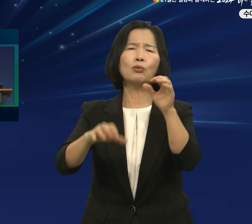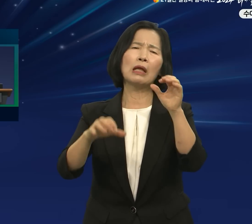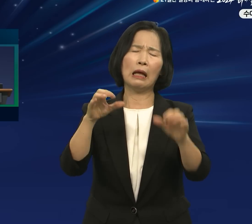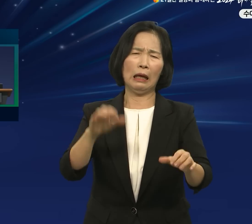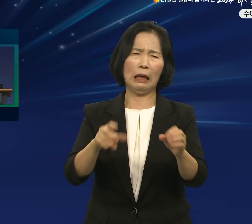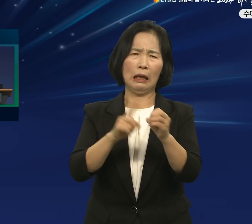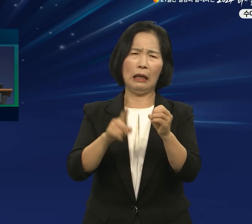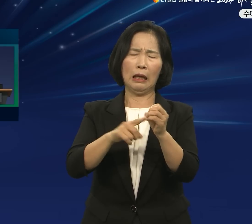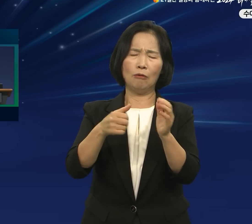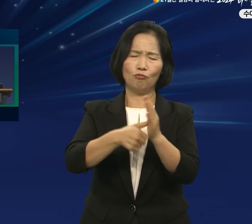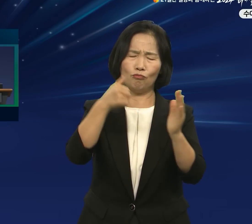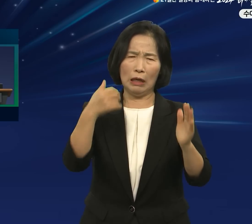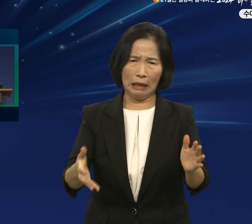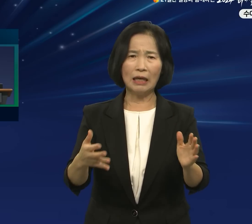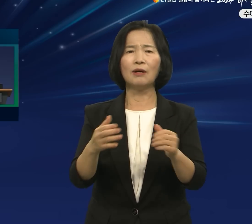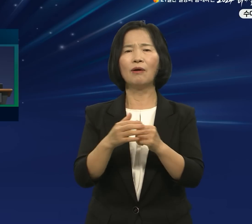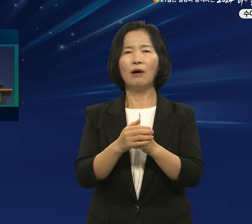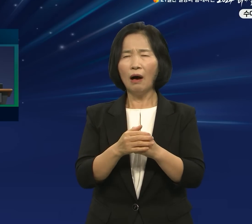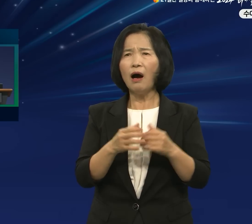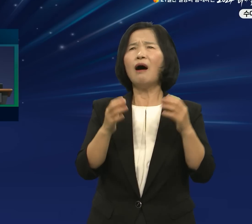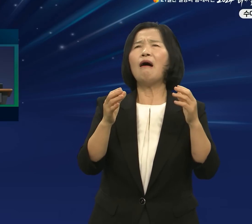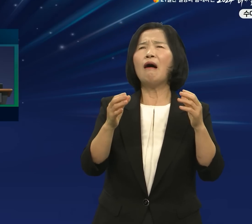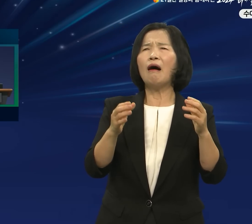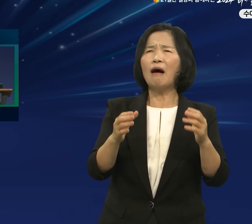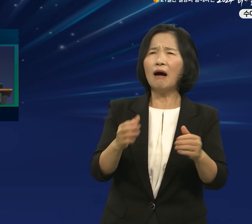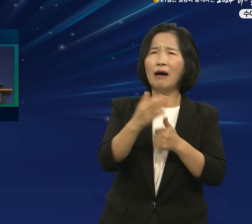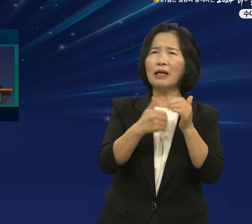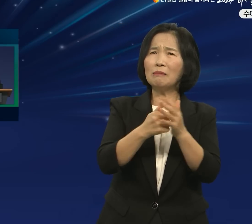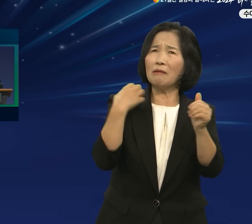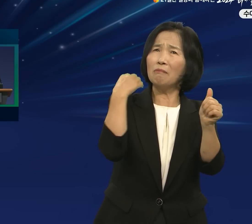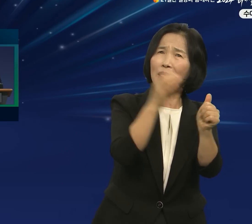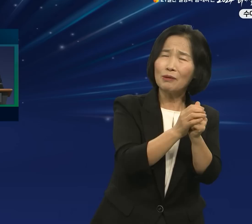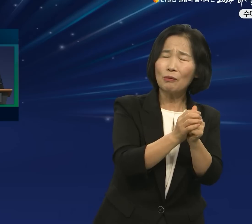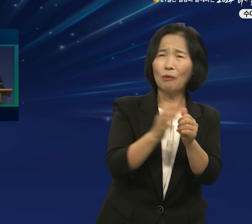부처에게도 맡겨야 되는 것을 이때 처음 알았습니다.